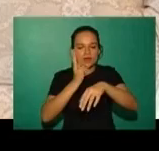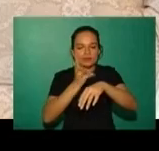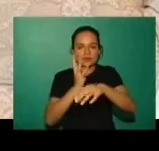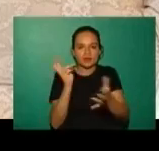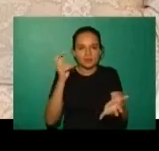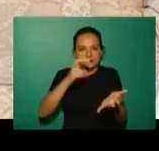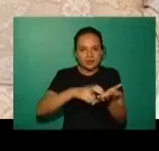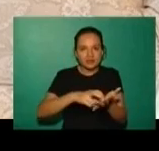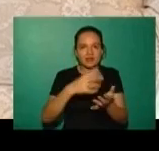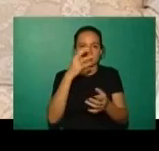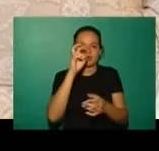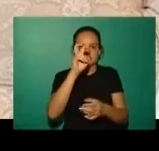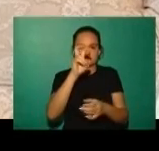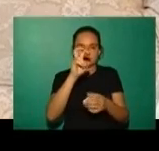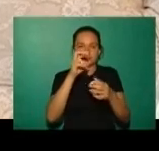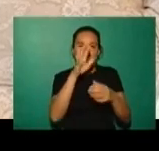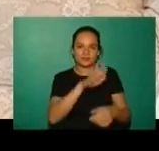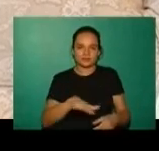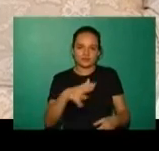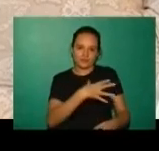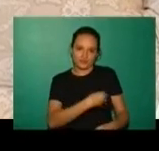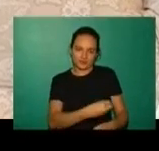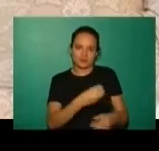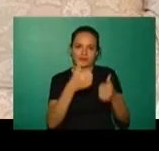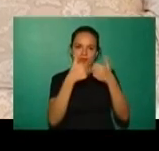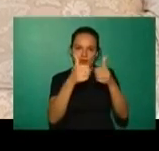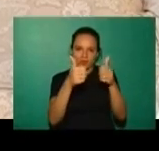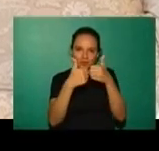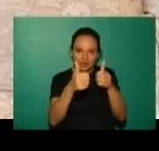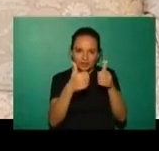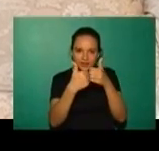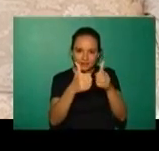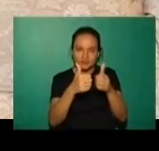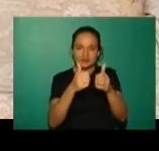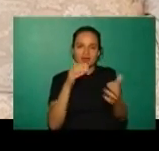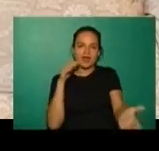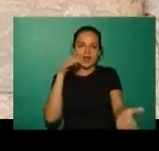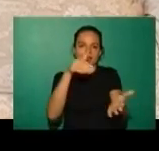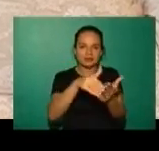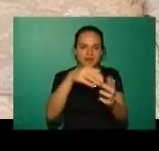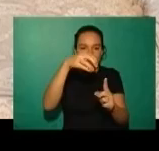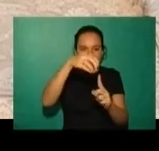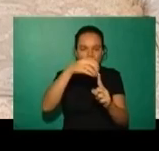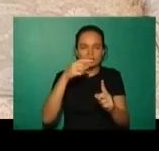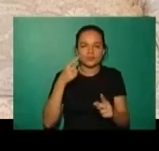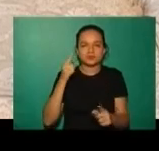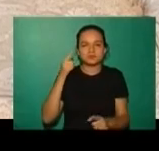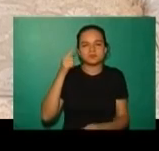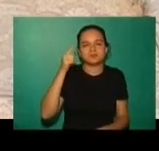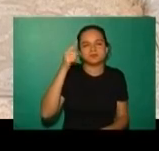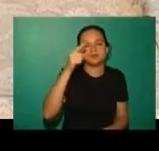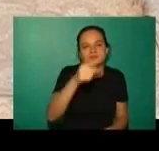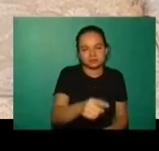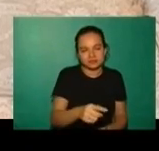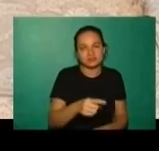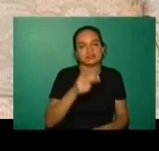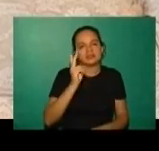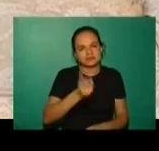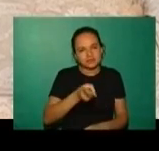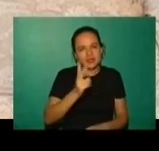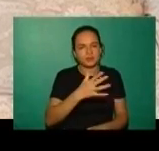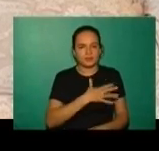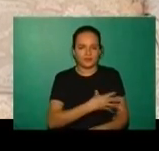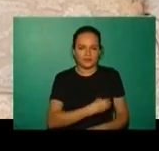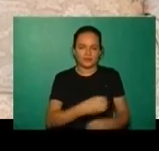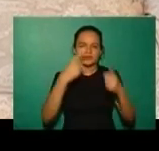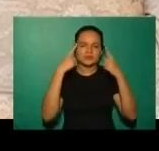levantava 4 horas da manhã para botar 5 dentro de um ônibus, andava até o ponto do ônibus, era longe, mas eu